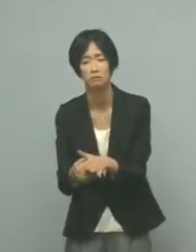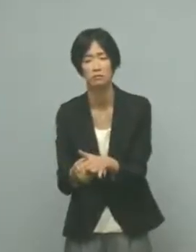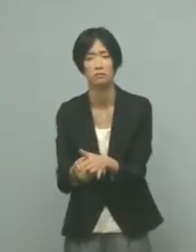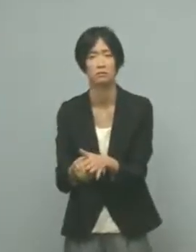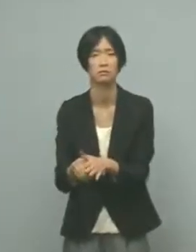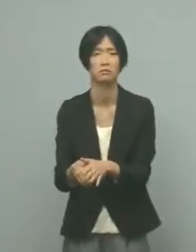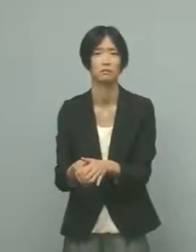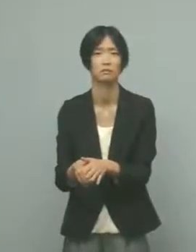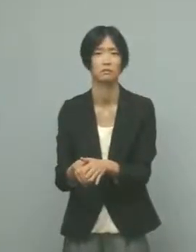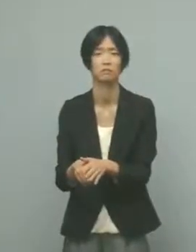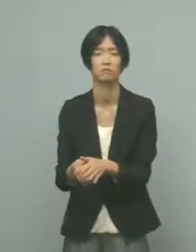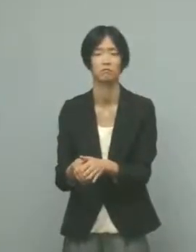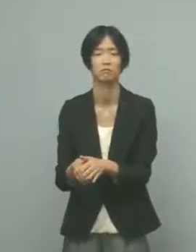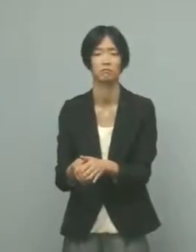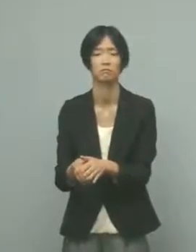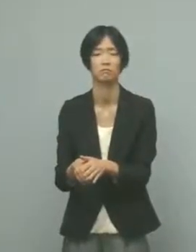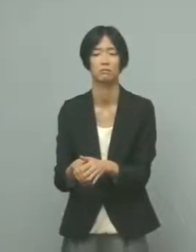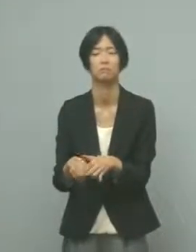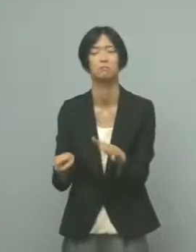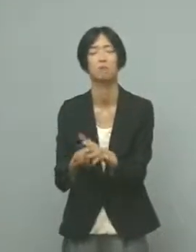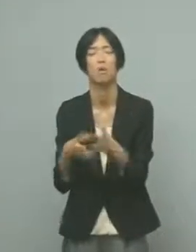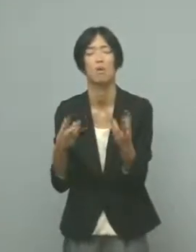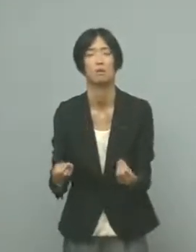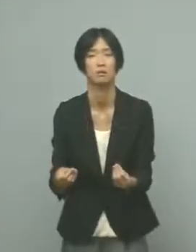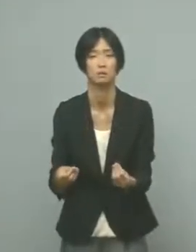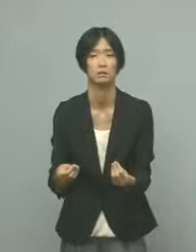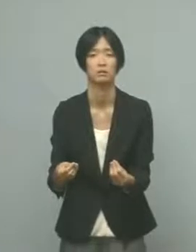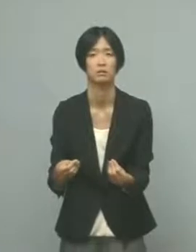済ませることができるように、